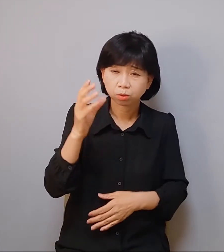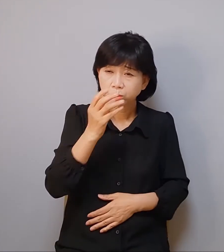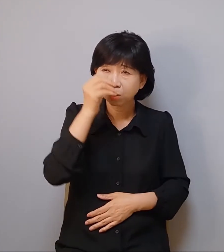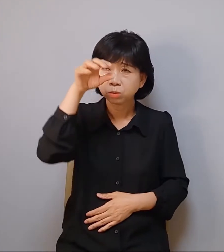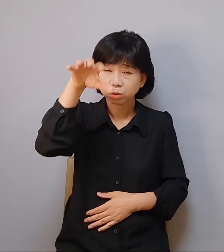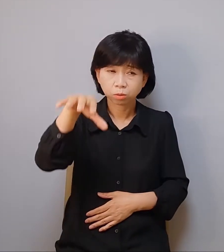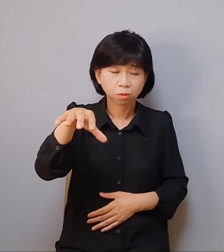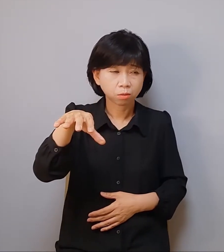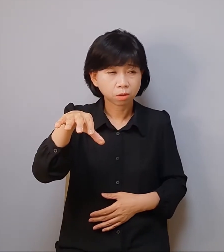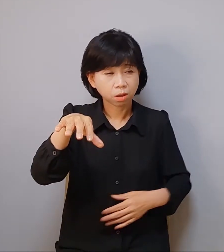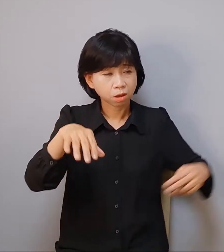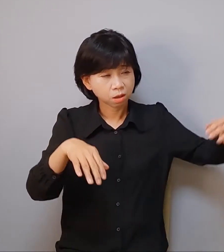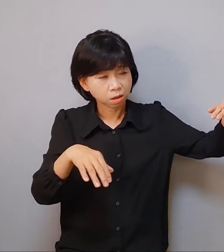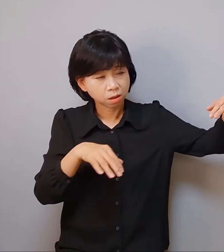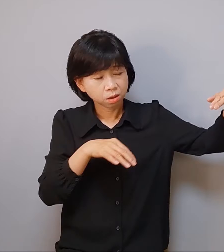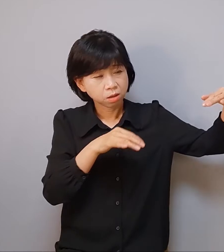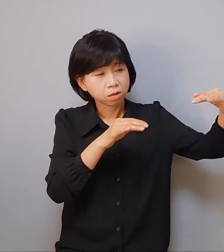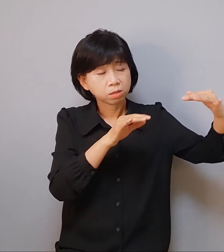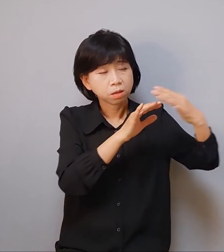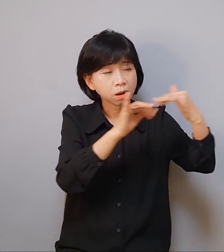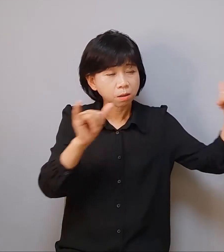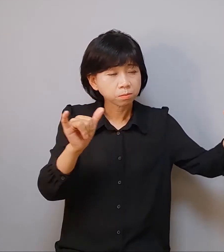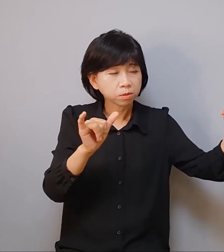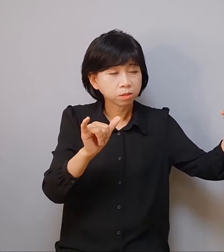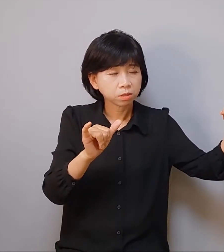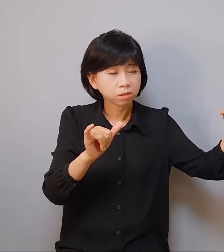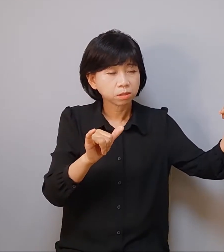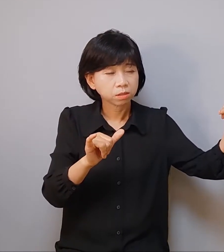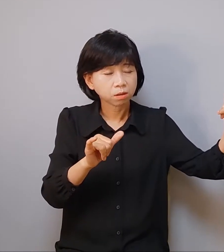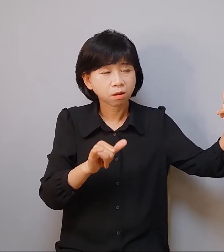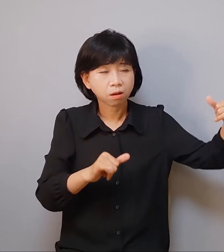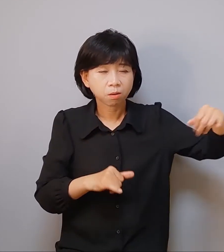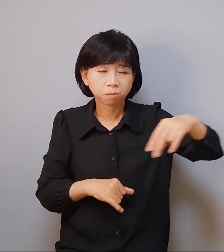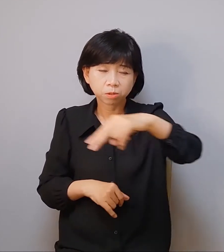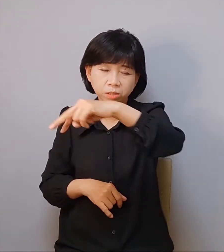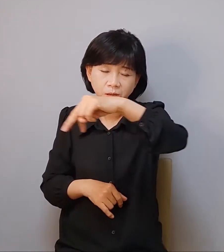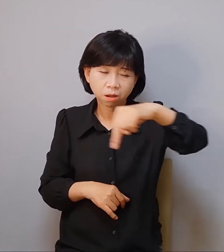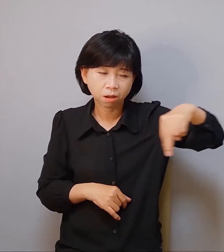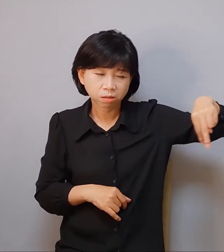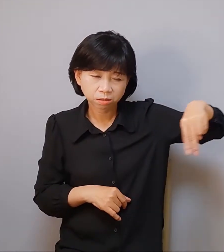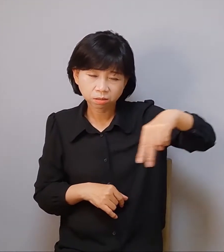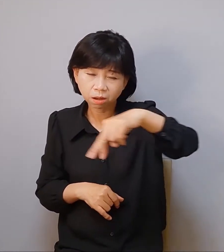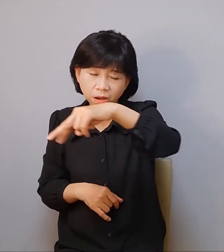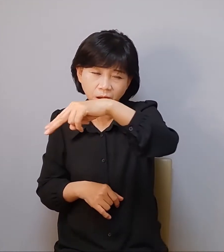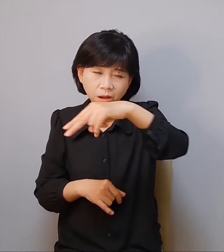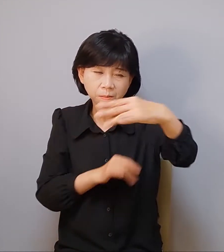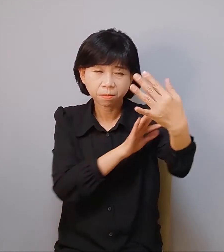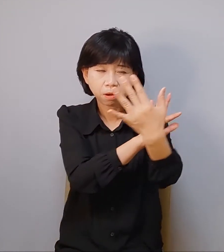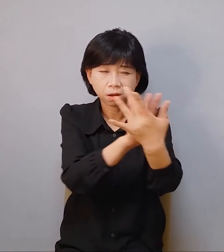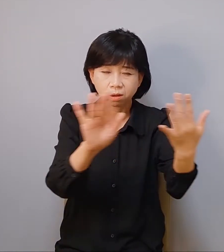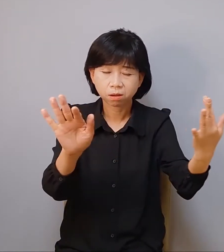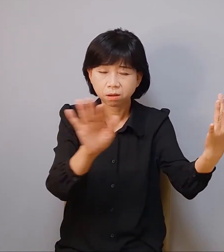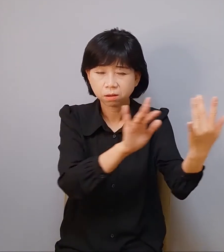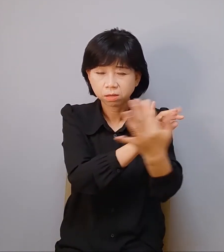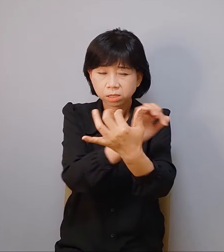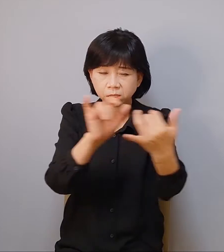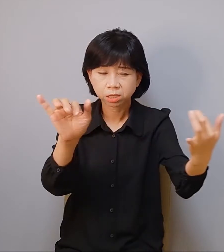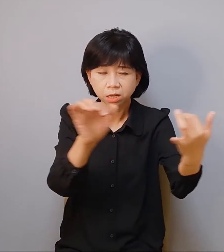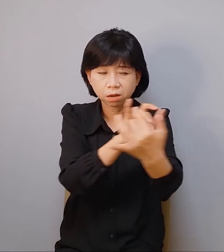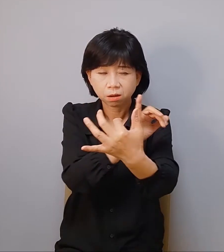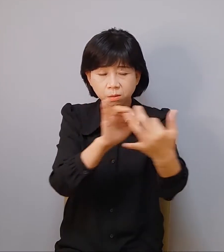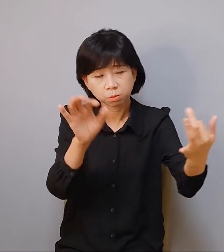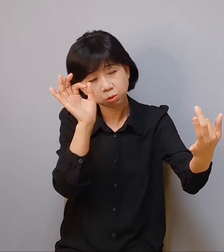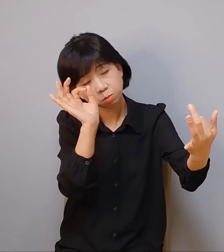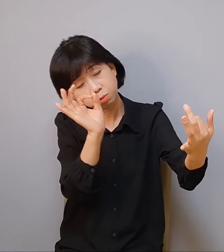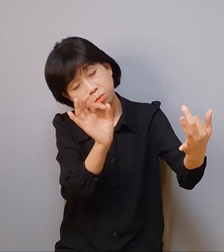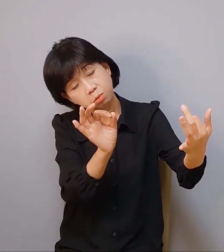물끄러미 쳐다보는 거죠. 뭔가 얻을 게 있지 않을까 하는 거예요. 그때 그는 어떤 생각을